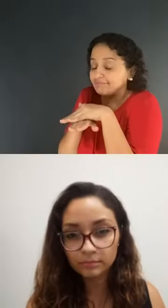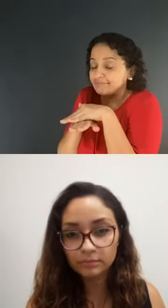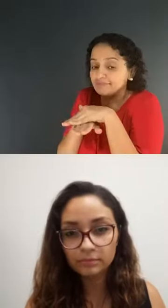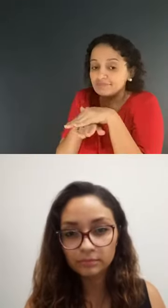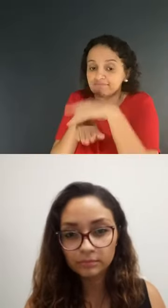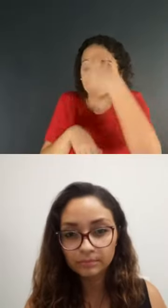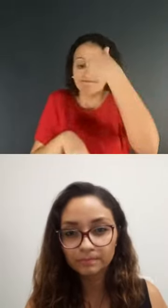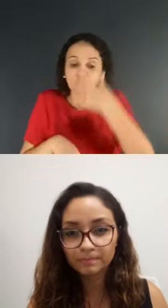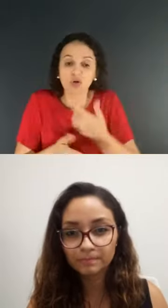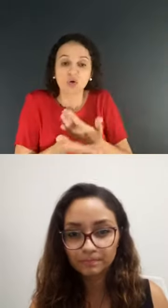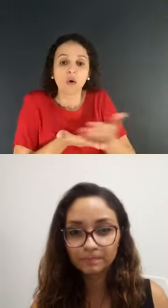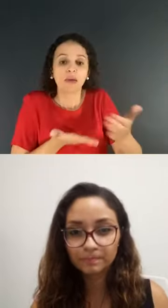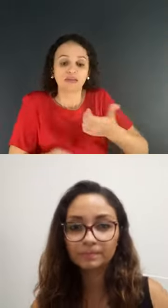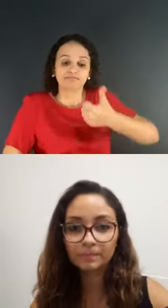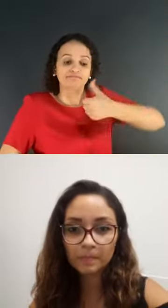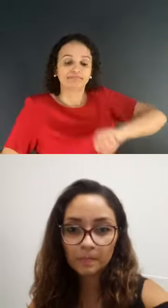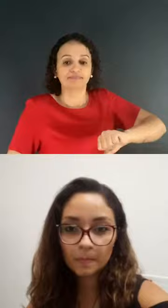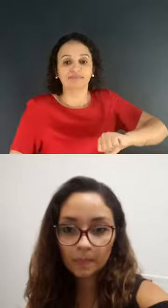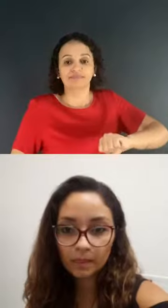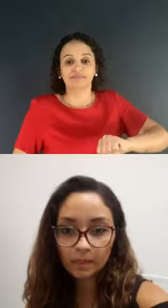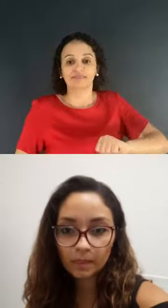abusador.